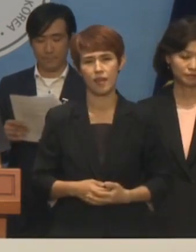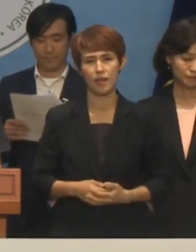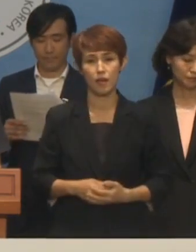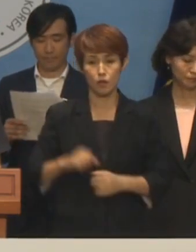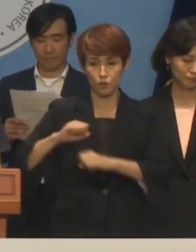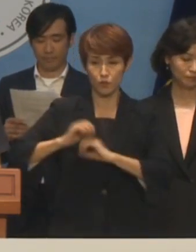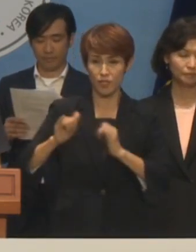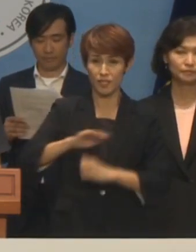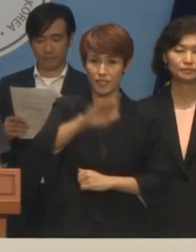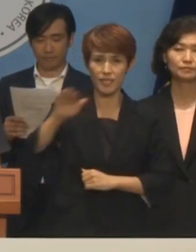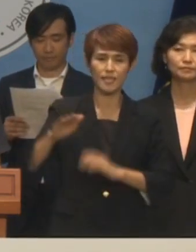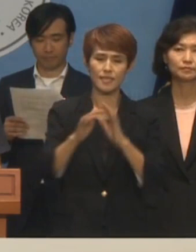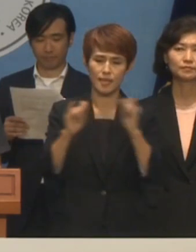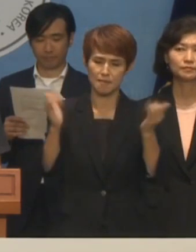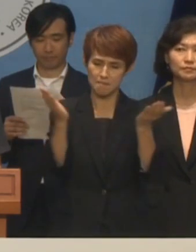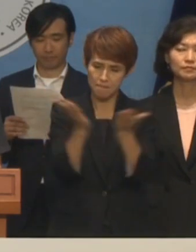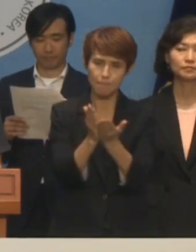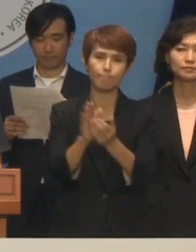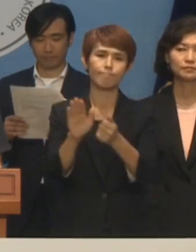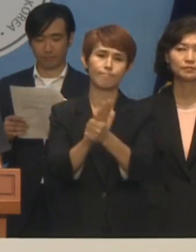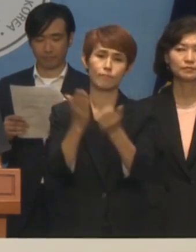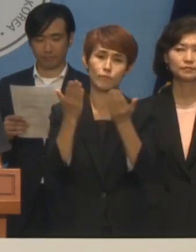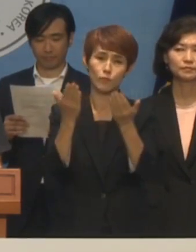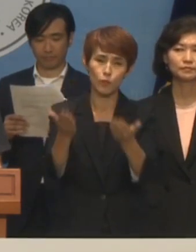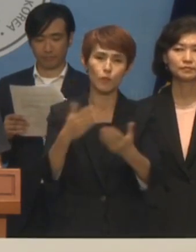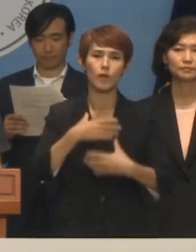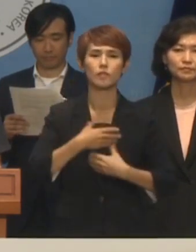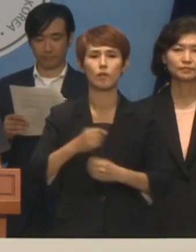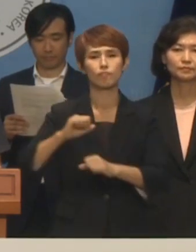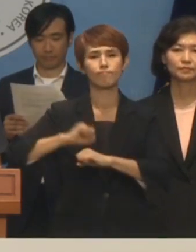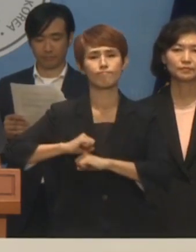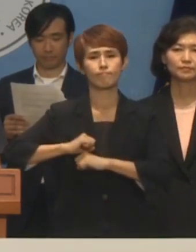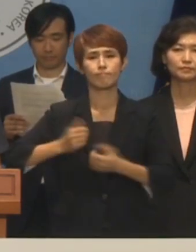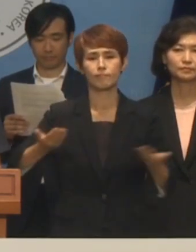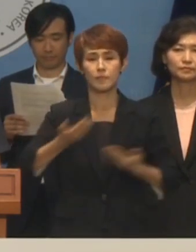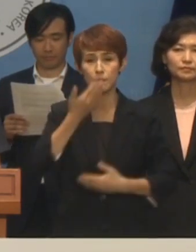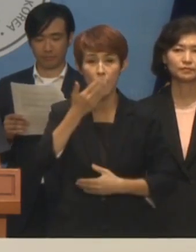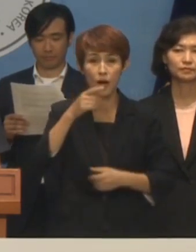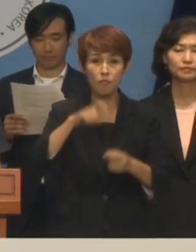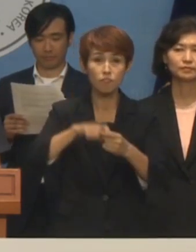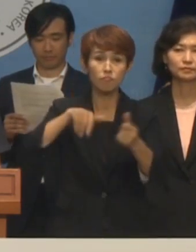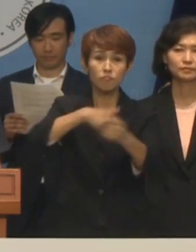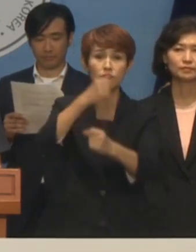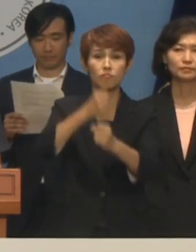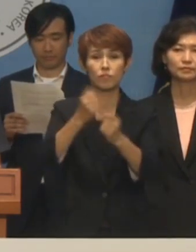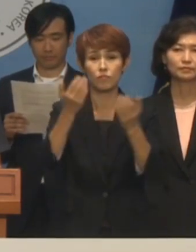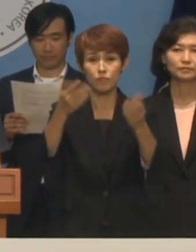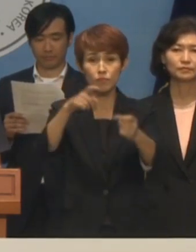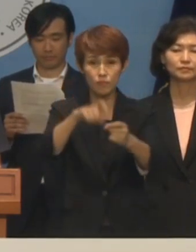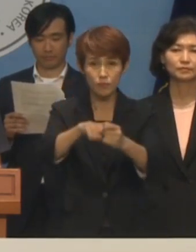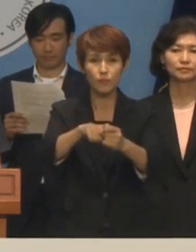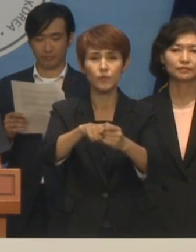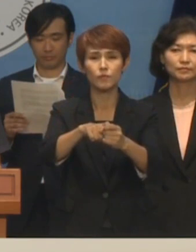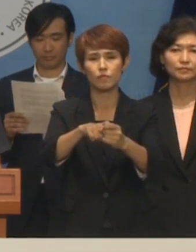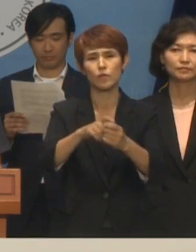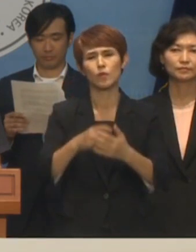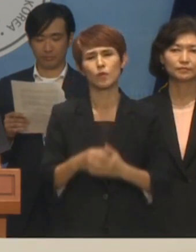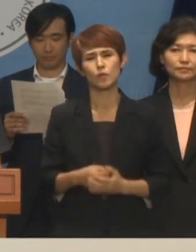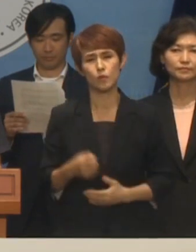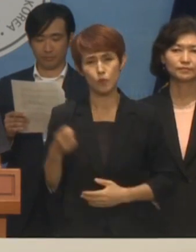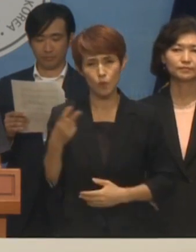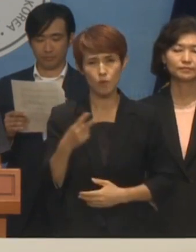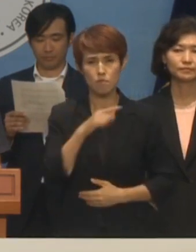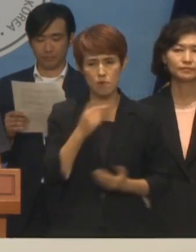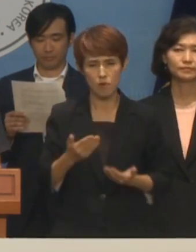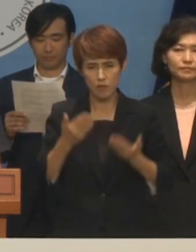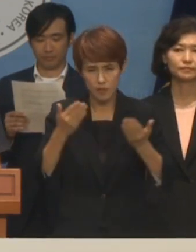군인들이 사람답게 대우받고 안전하게 복무할 수 있는 환경을 만들기 위해 그리고 그들의 헌신과